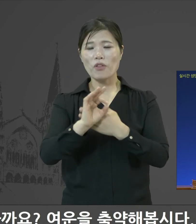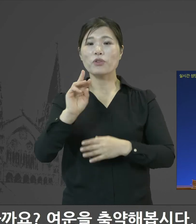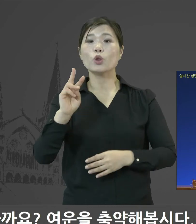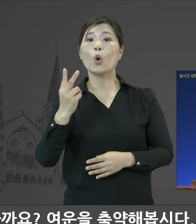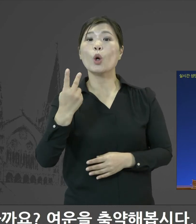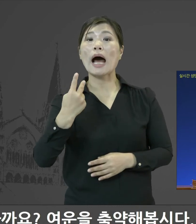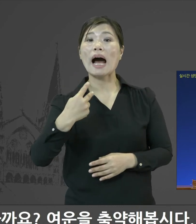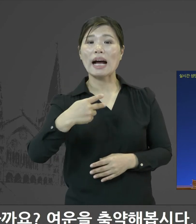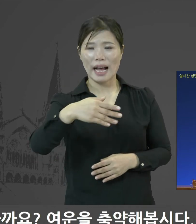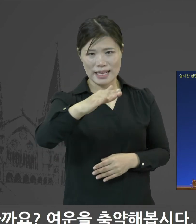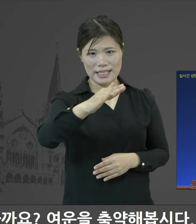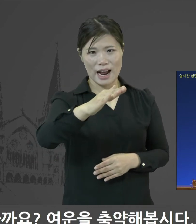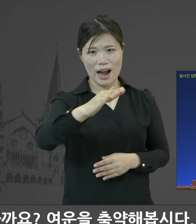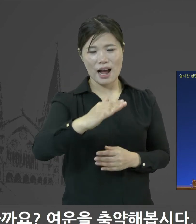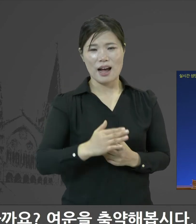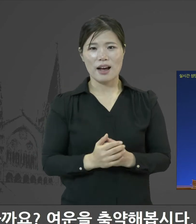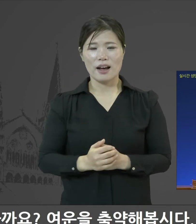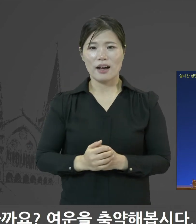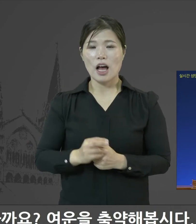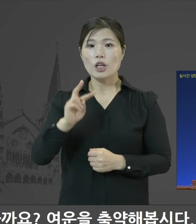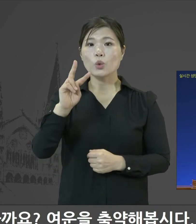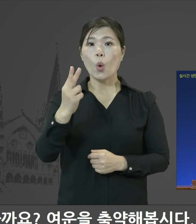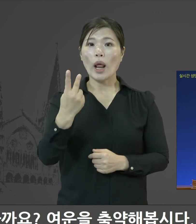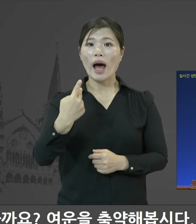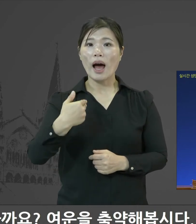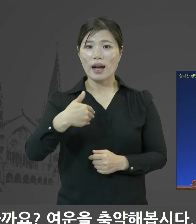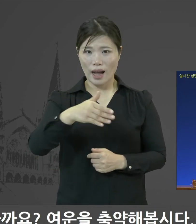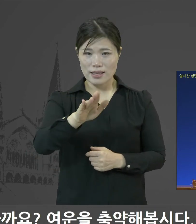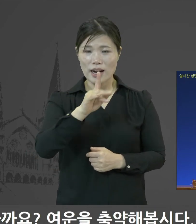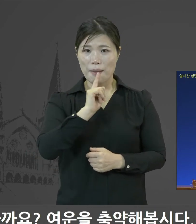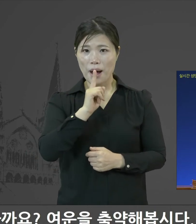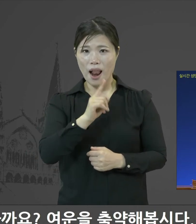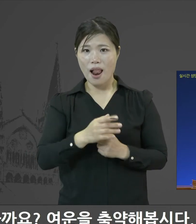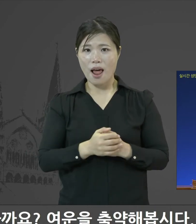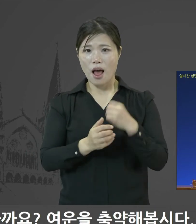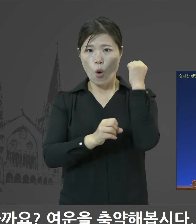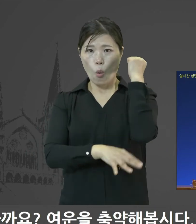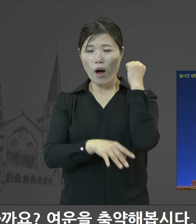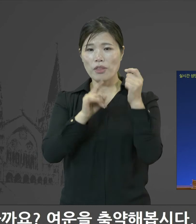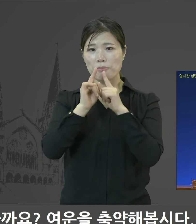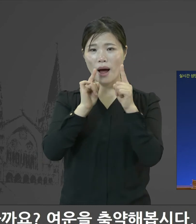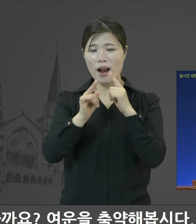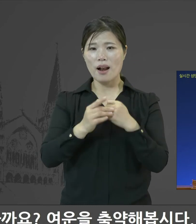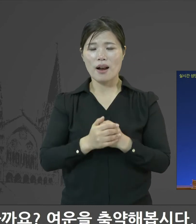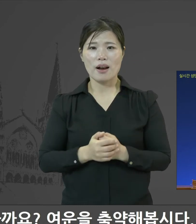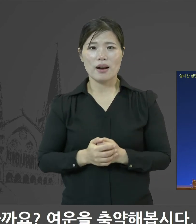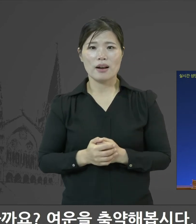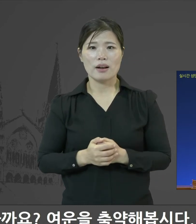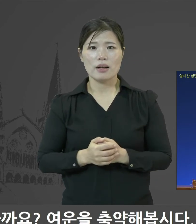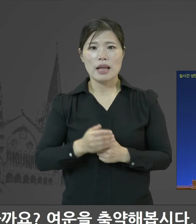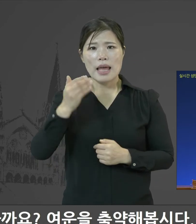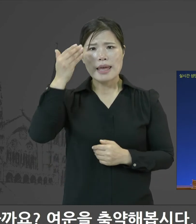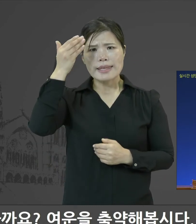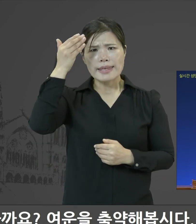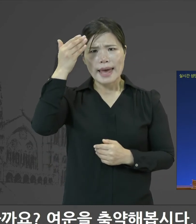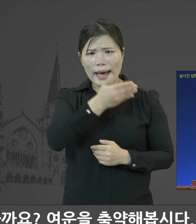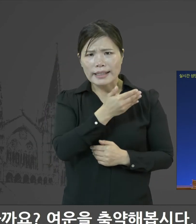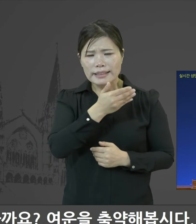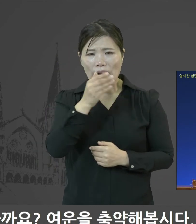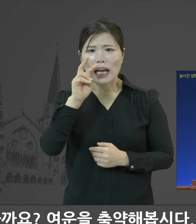되어 있습니다. 돌아가니라. 이 돌아가니라를 원어로 보면 깨끗하게 돌아간